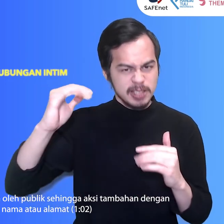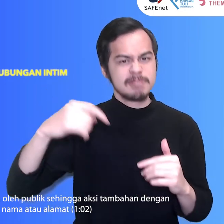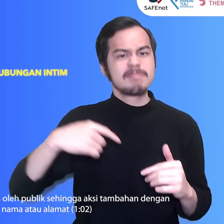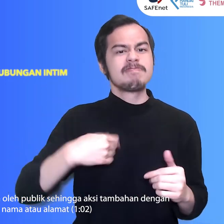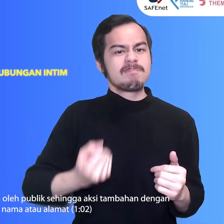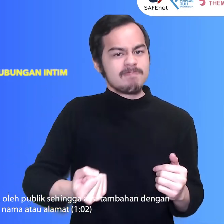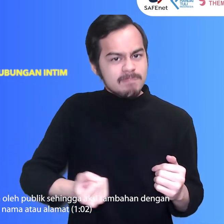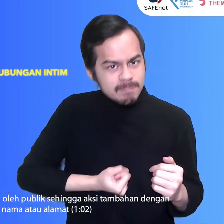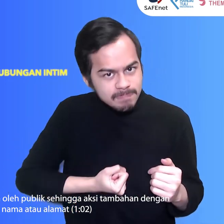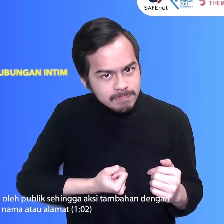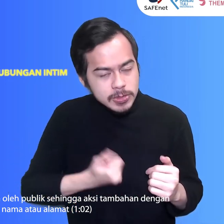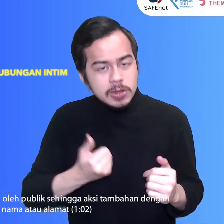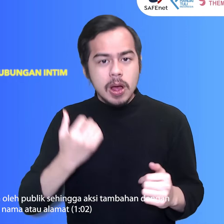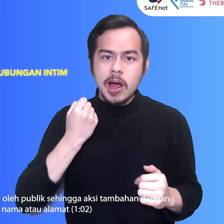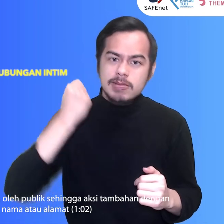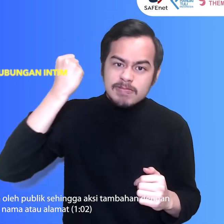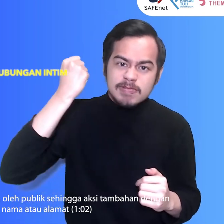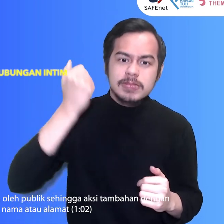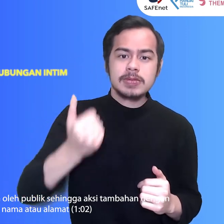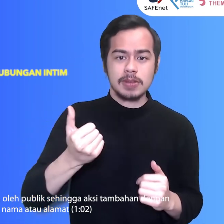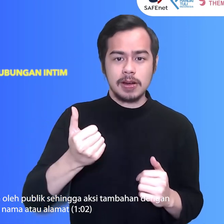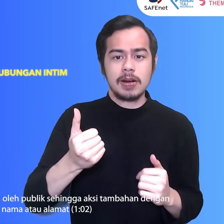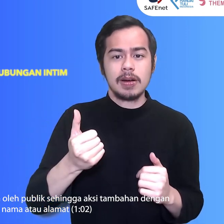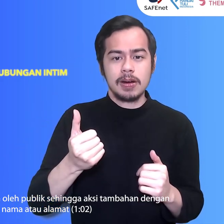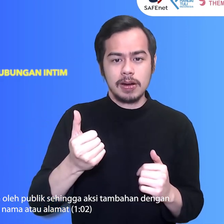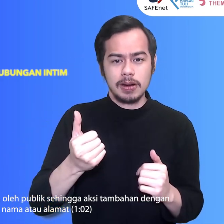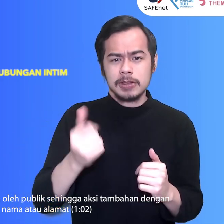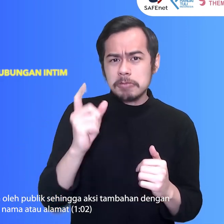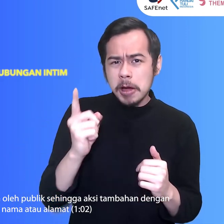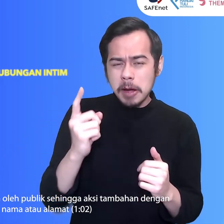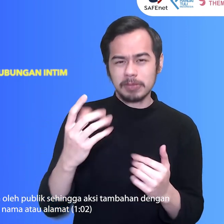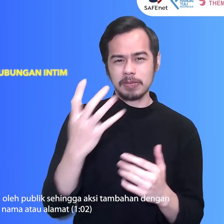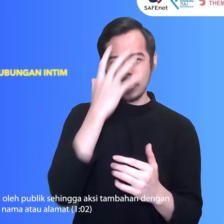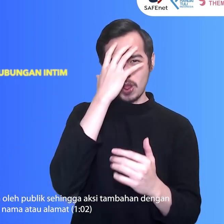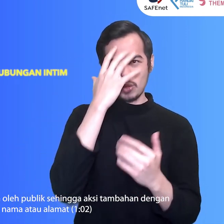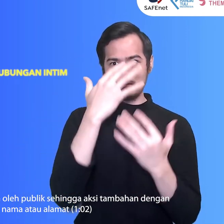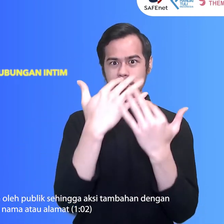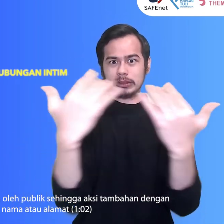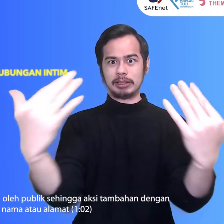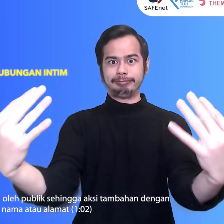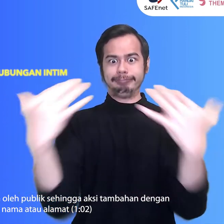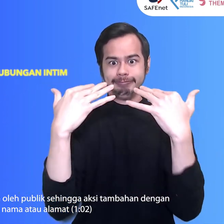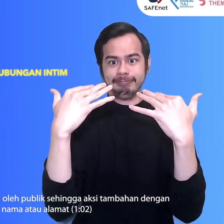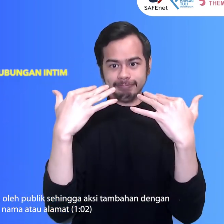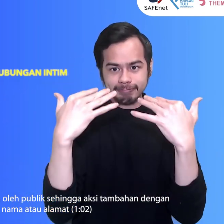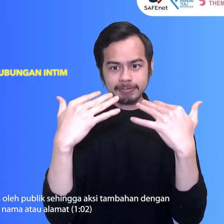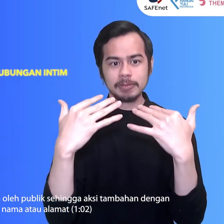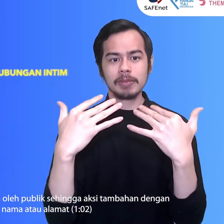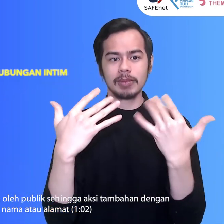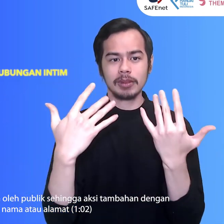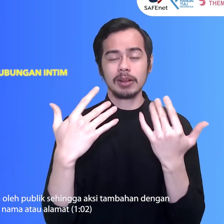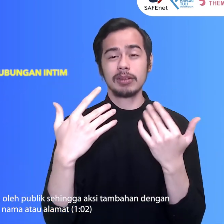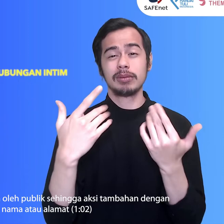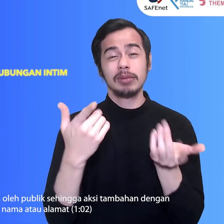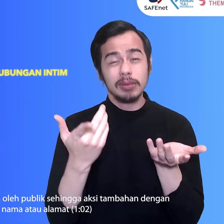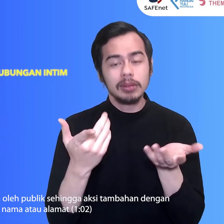Hai dipermalukan oleh publik sehingga aksi tambahan dengan mengubah nama atau alamat Hai